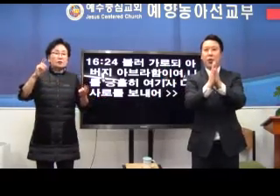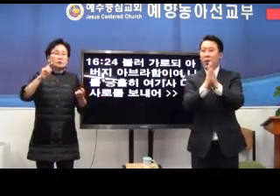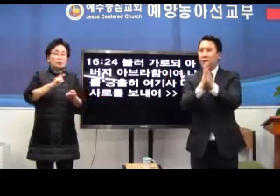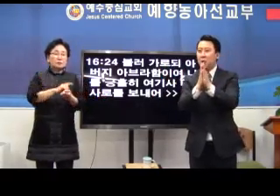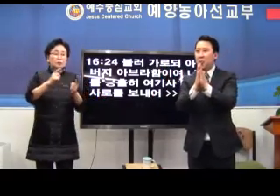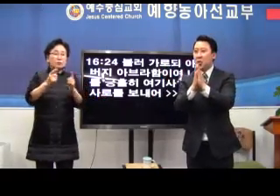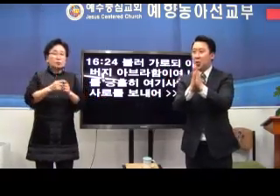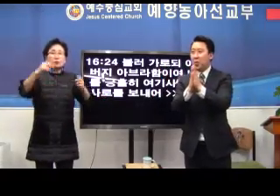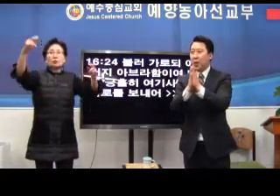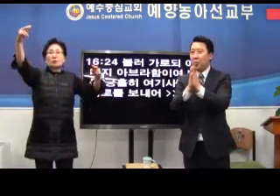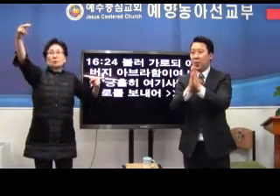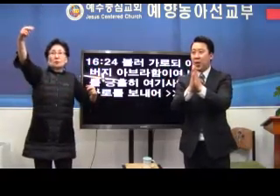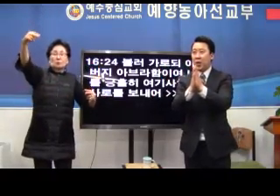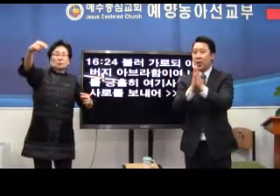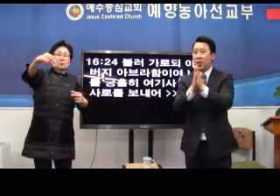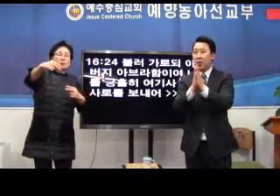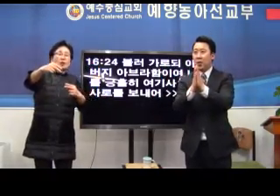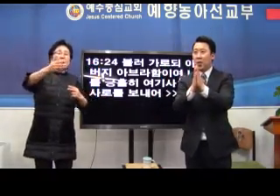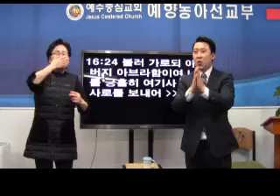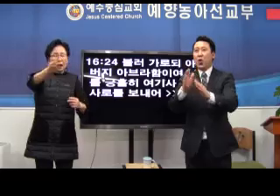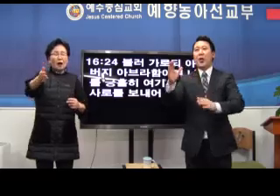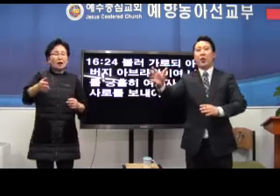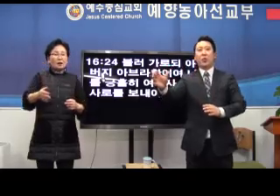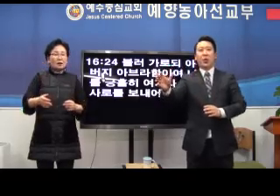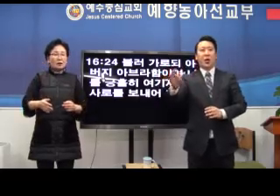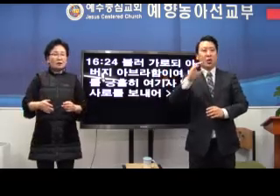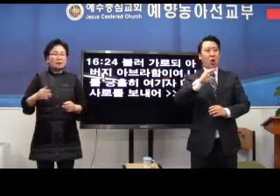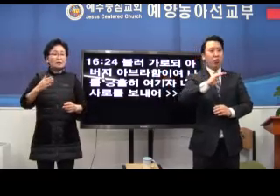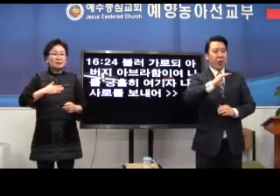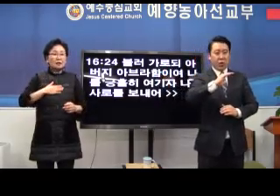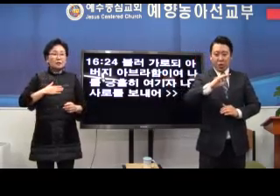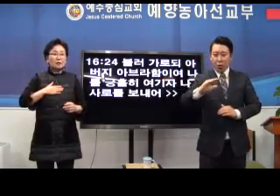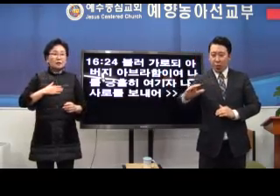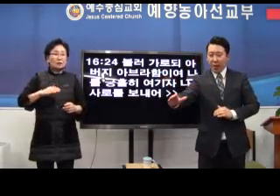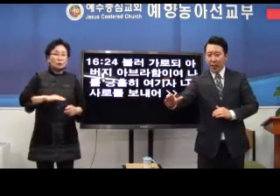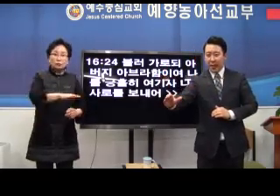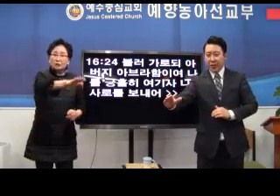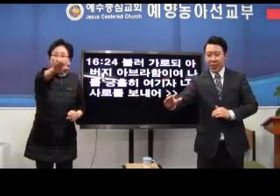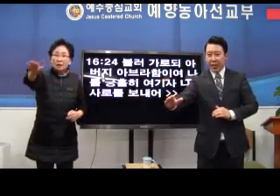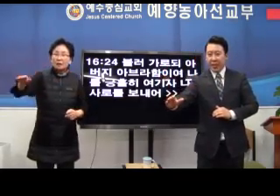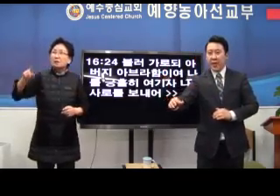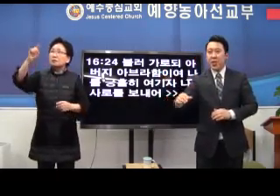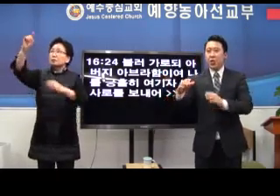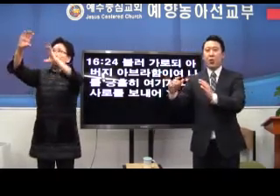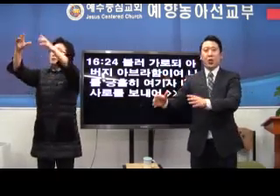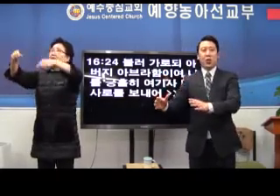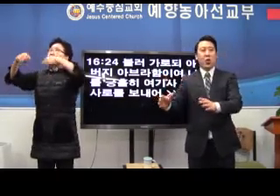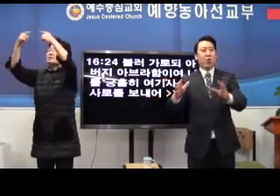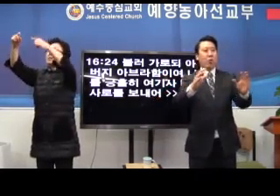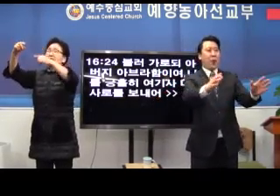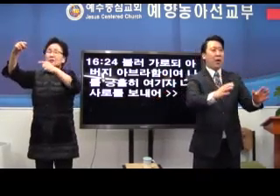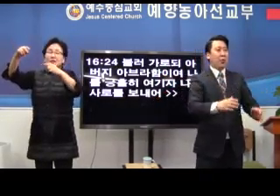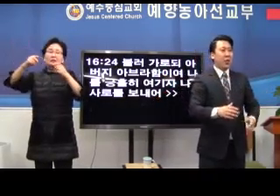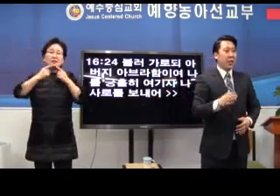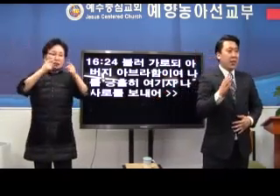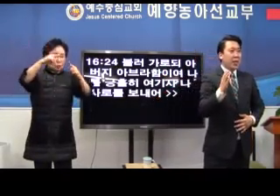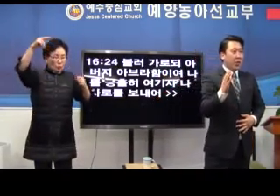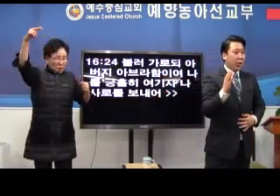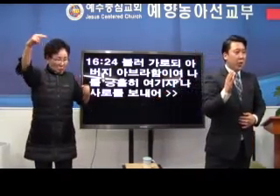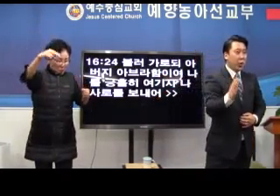걸 믿으시길 바랍니다. 여러분들이 천국에서 지옥을 바라봐야지 지옥에서 천국을 바라보는